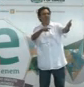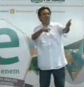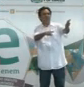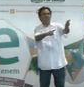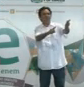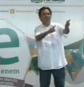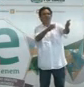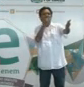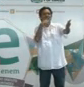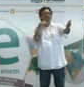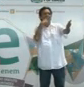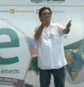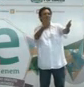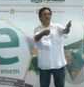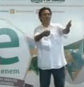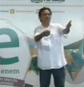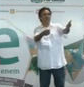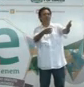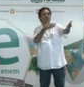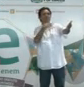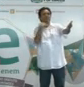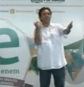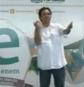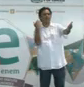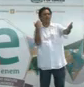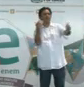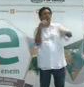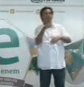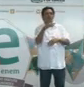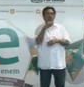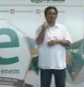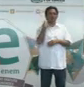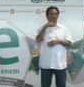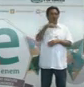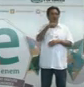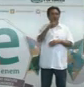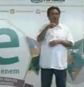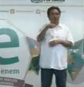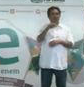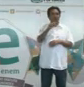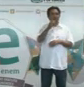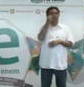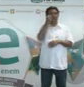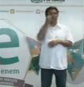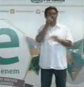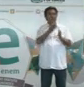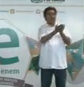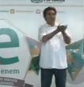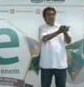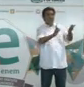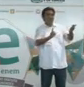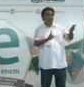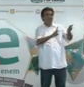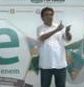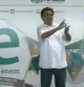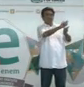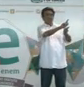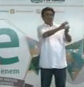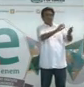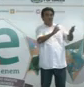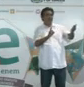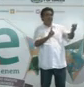também. Não consegue e morre. É a morte da Moema tentando acompanhar o Diogo que é,